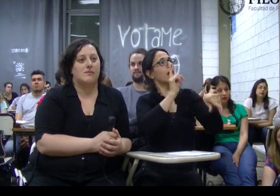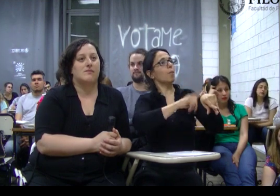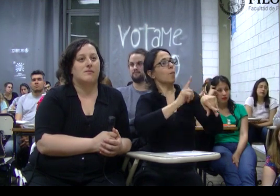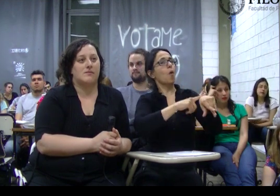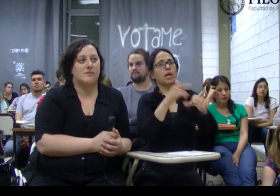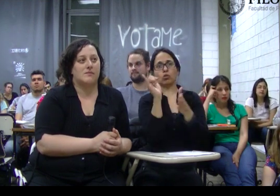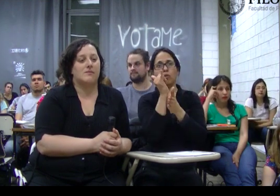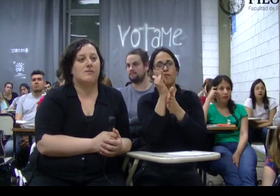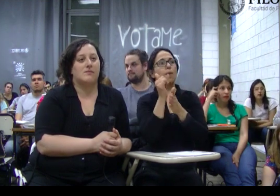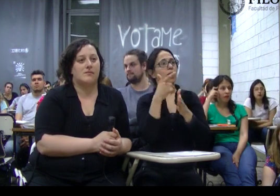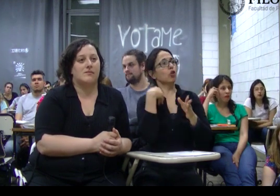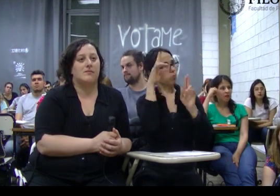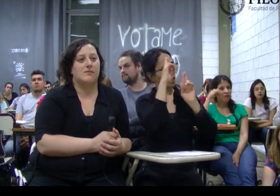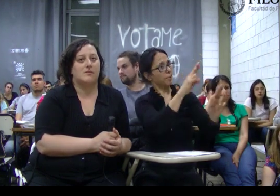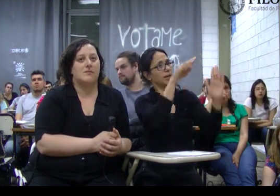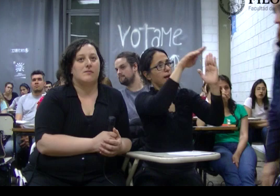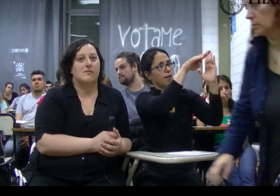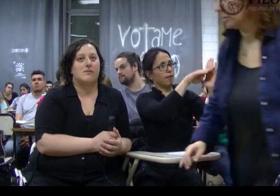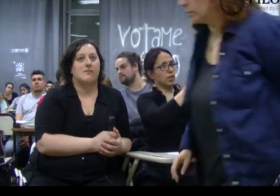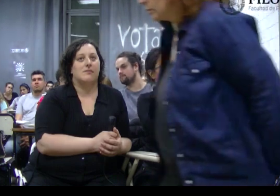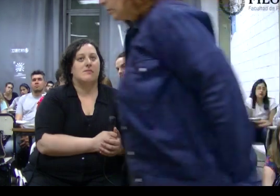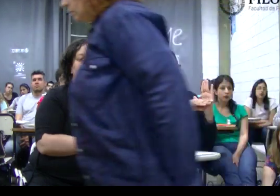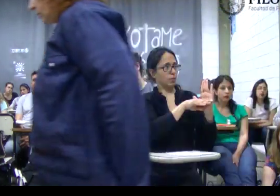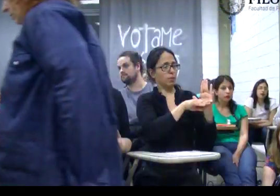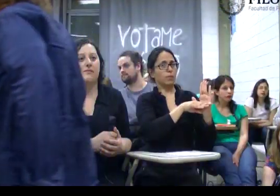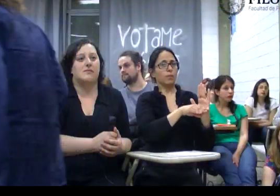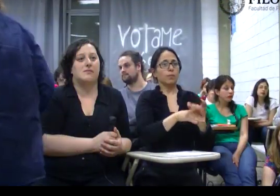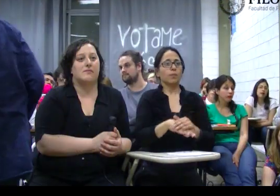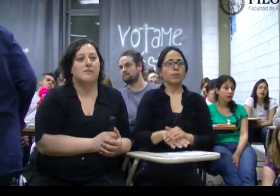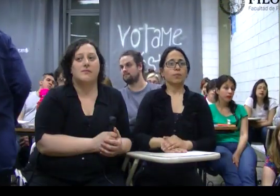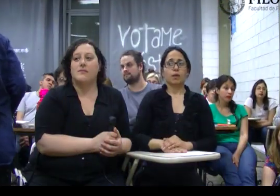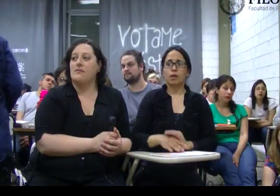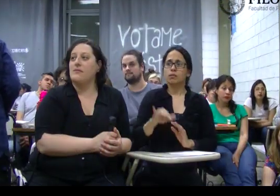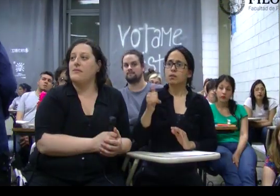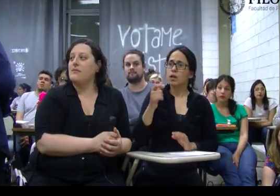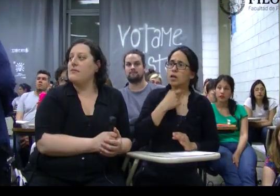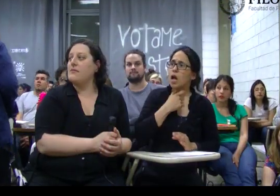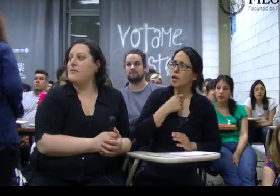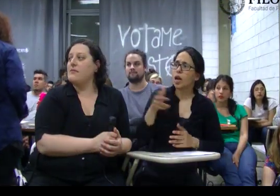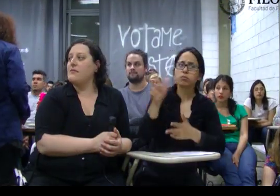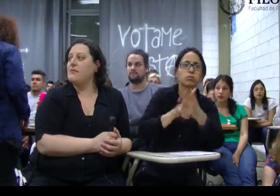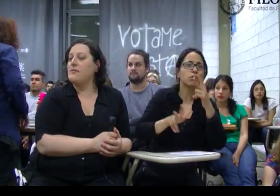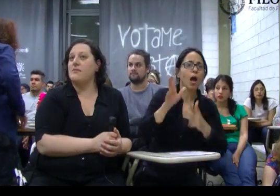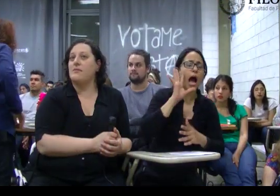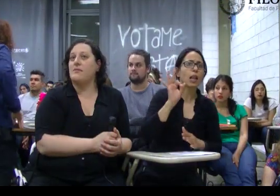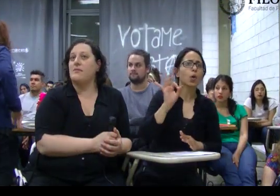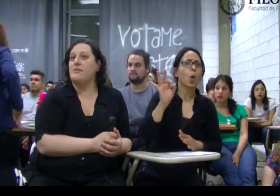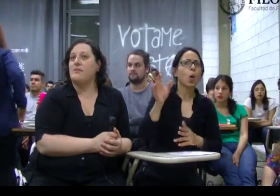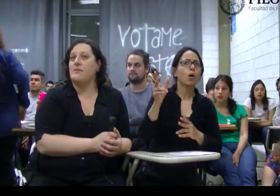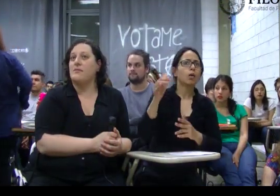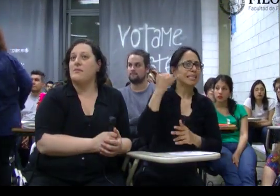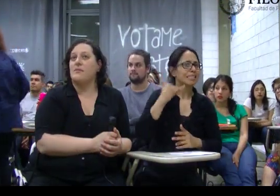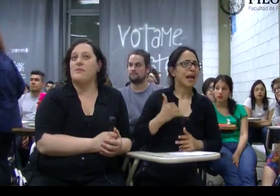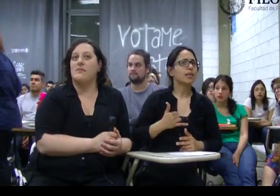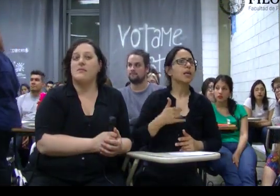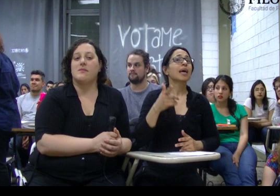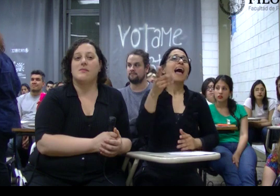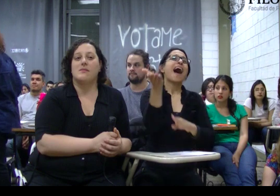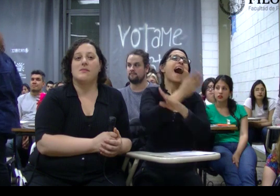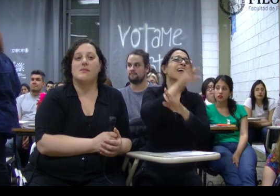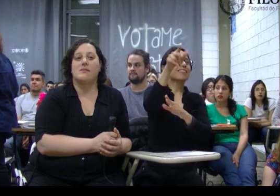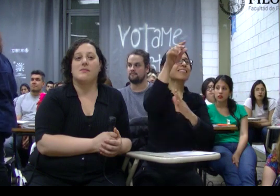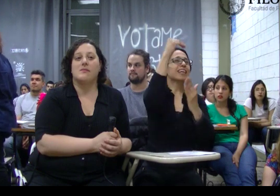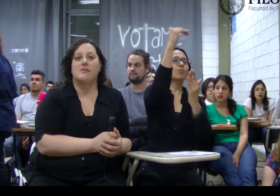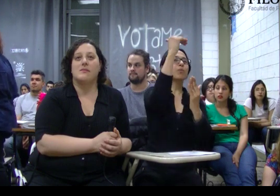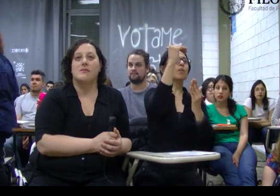de la filmación. Eso es lo que estamos explicando. Sí, ¿querías decir algo, Yanni? No, creo que ahí era para leer, si querés podemos